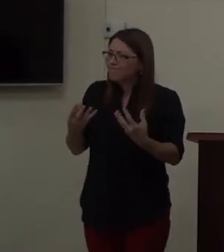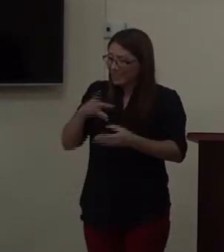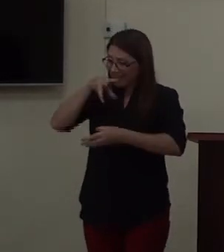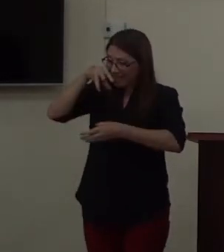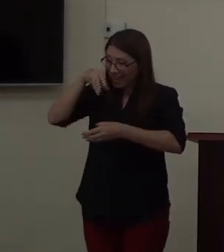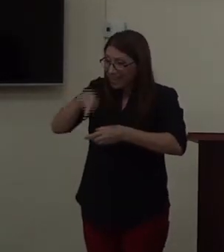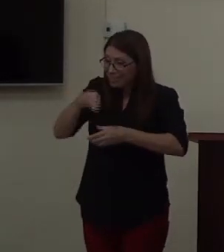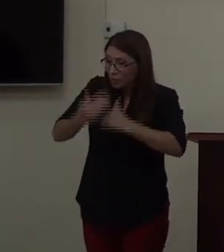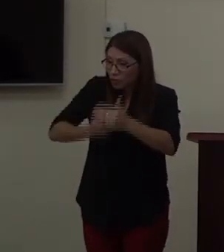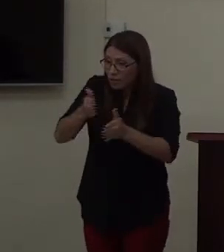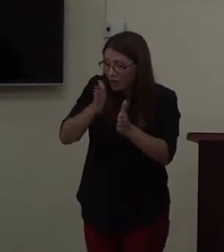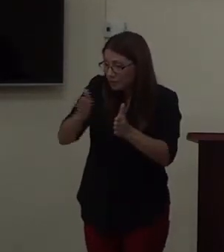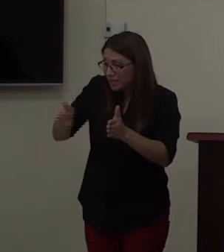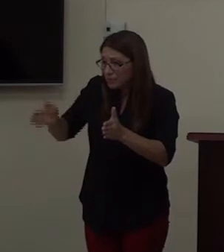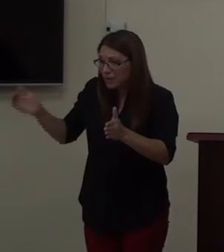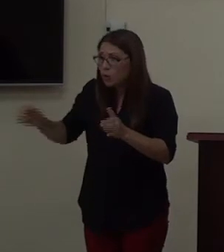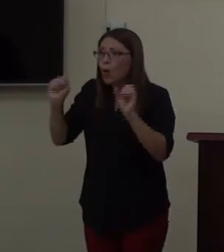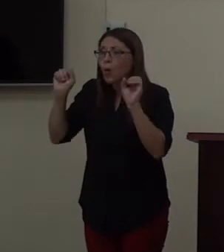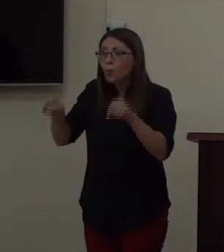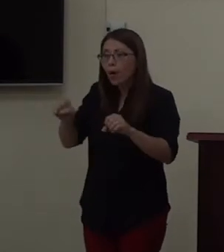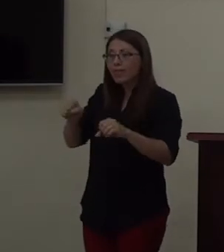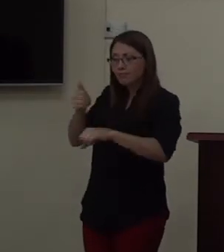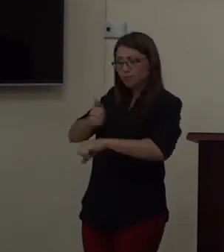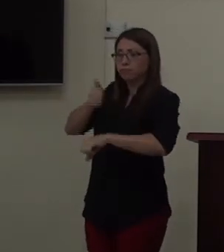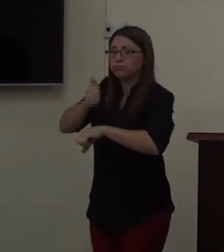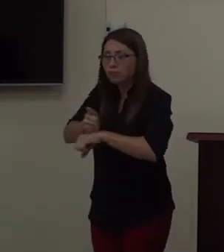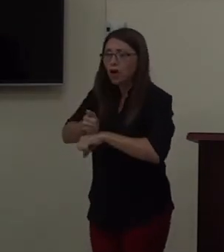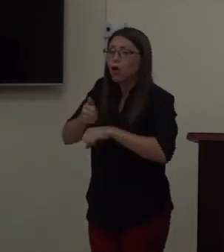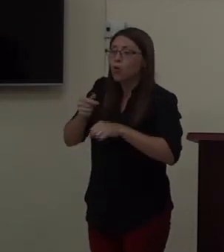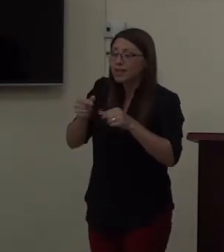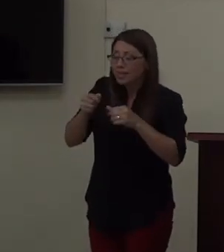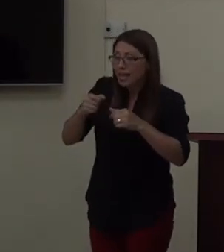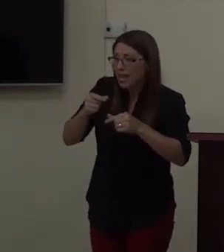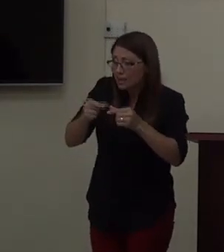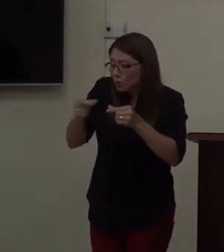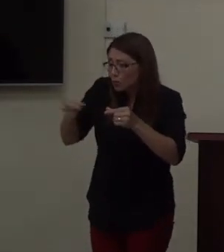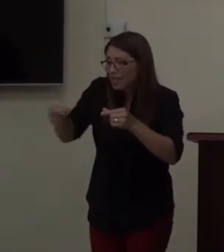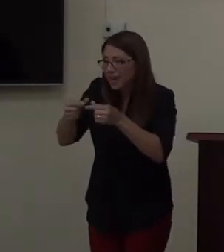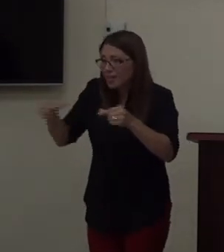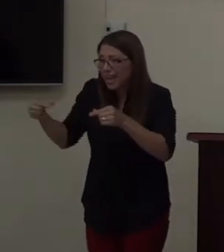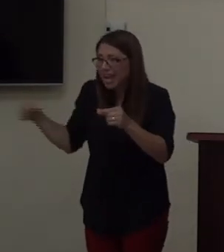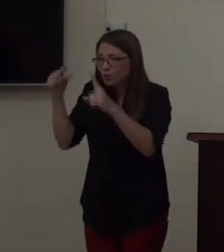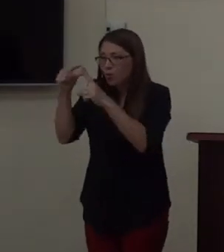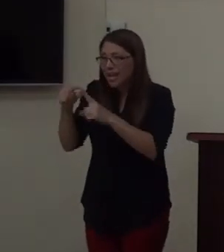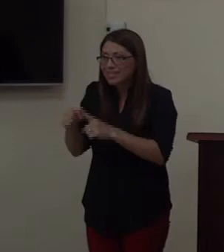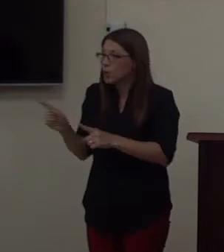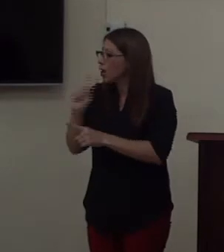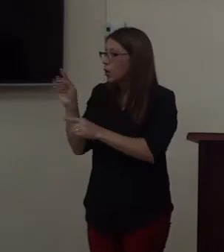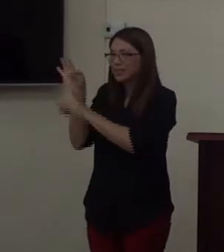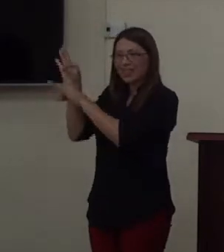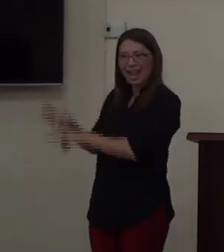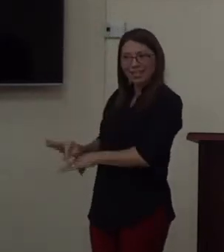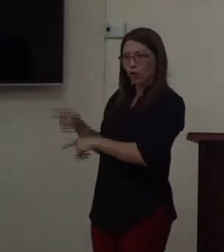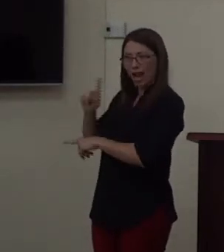de desplazamiento unas ciertas estructuras gramaticales, un léxico, etcétera, que no es necesariamente el tradicional, el